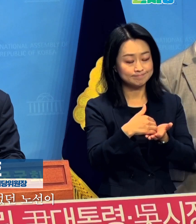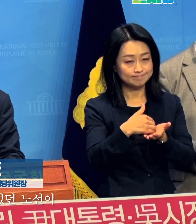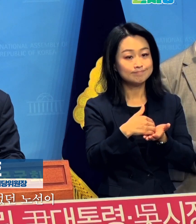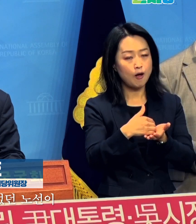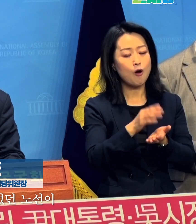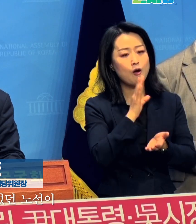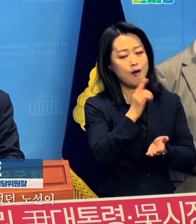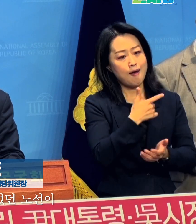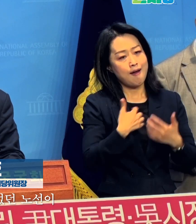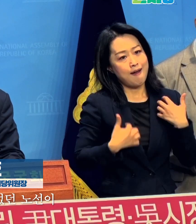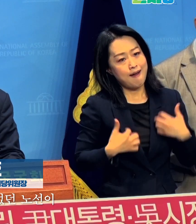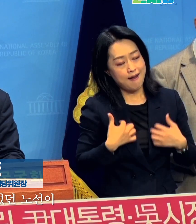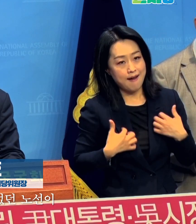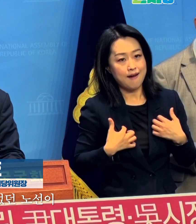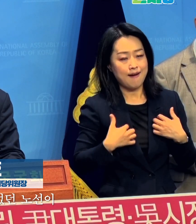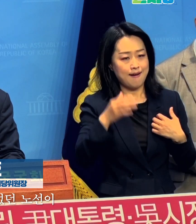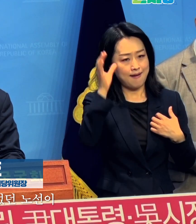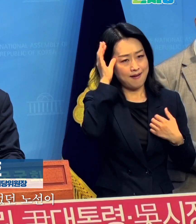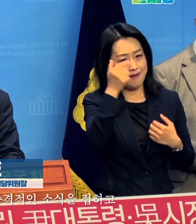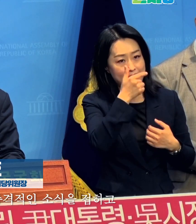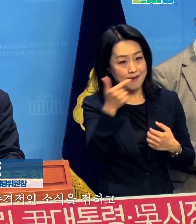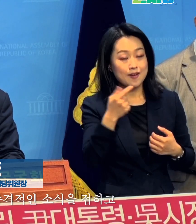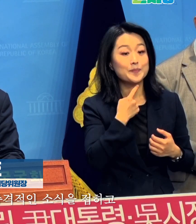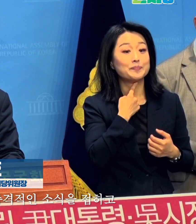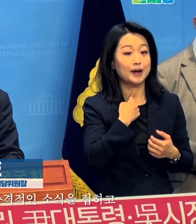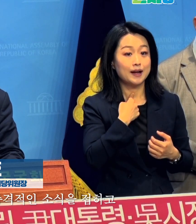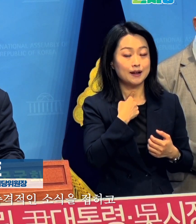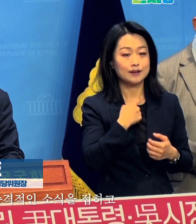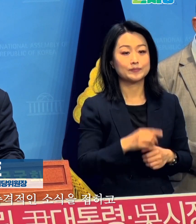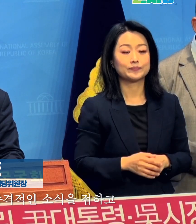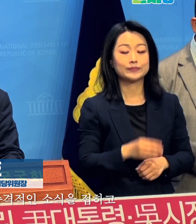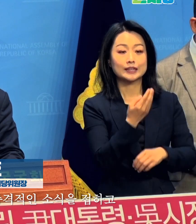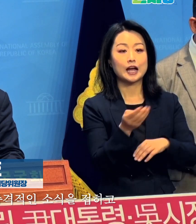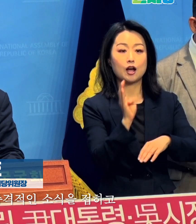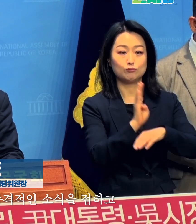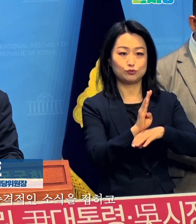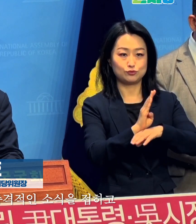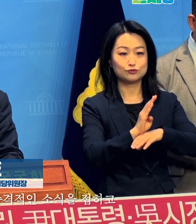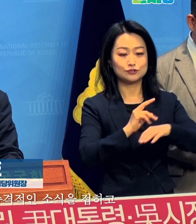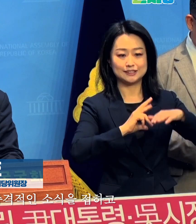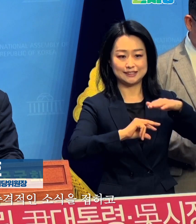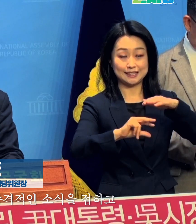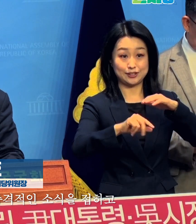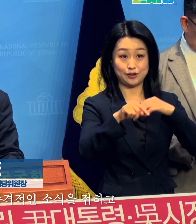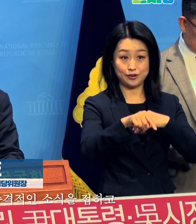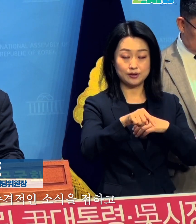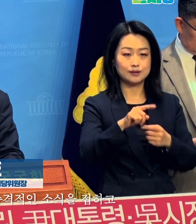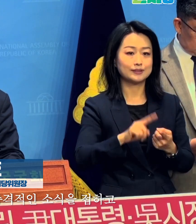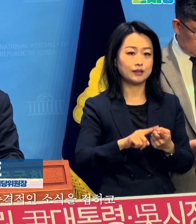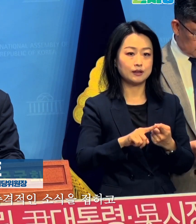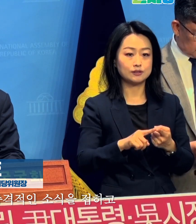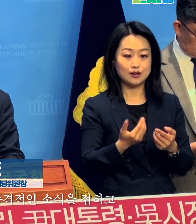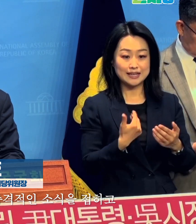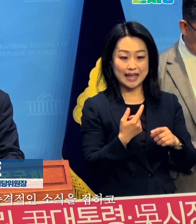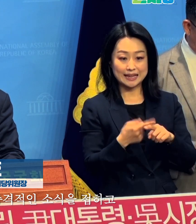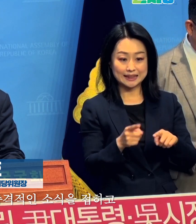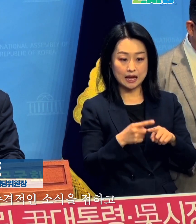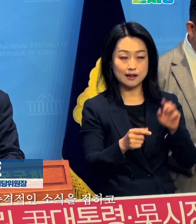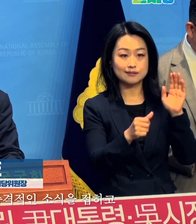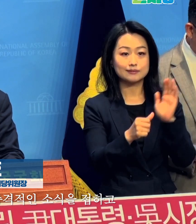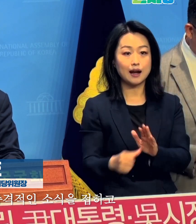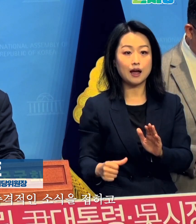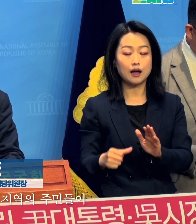가장 큰 기대를 걸었던 노선이 최근에 1타에서 탈락됐다는 충격적인